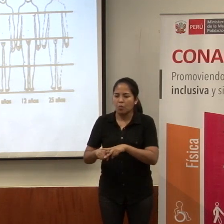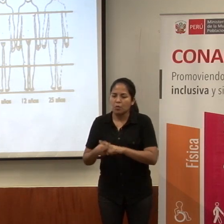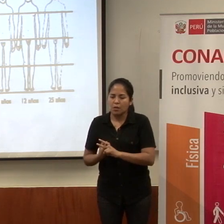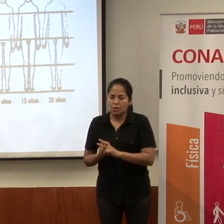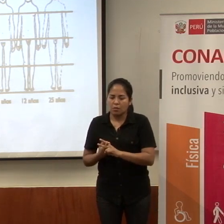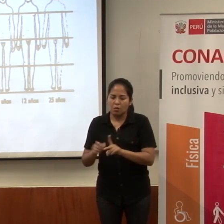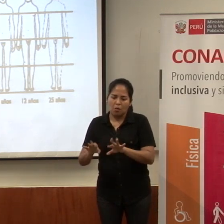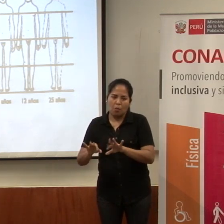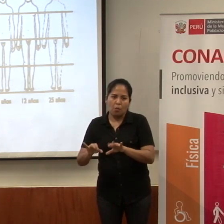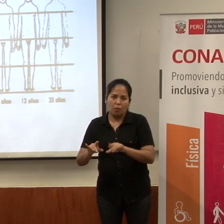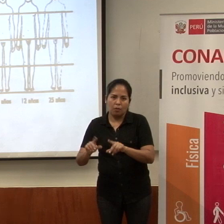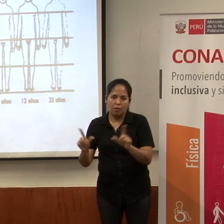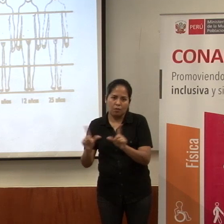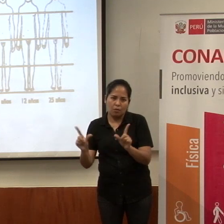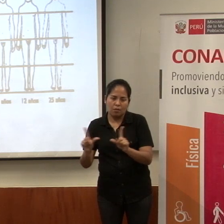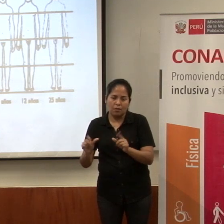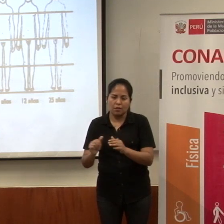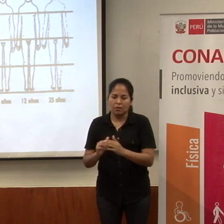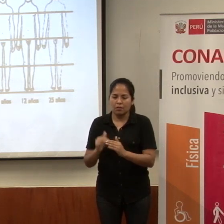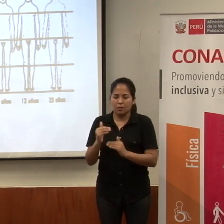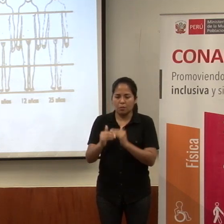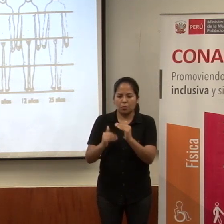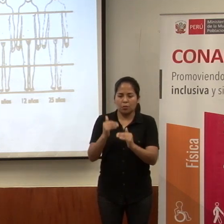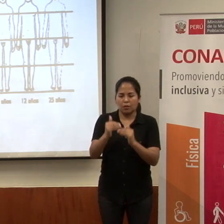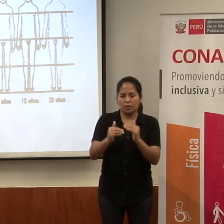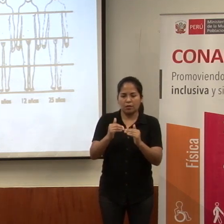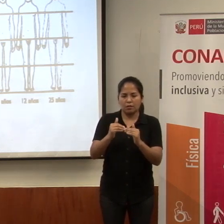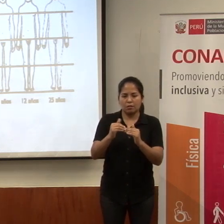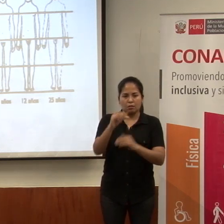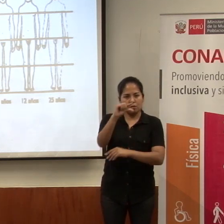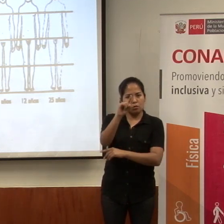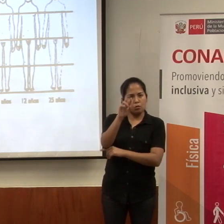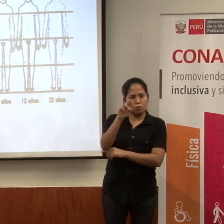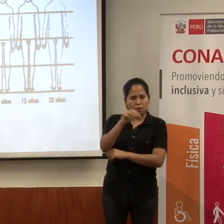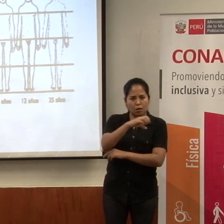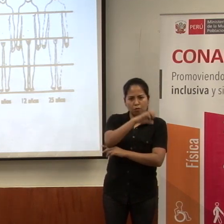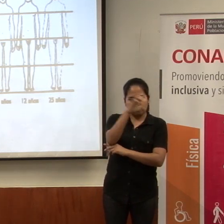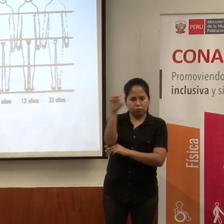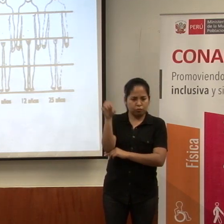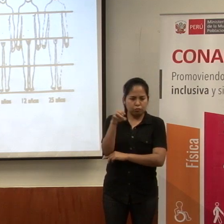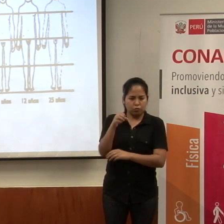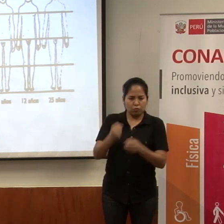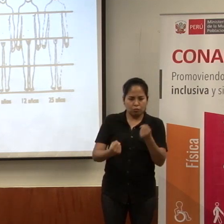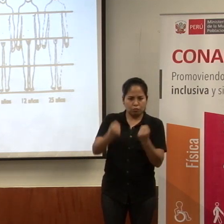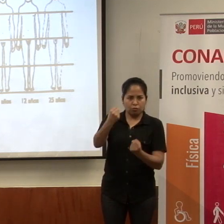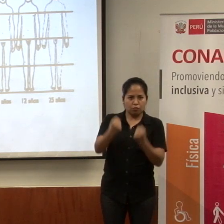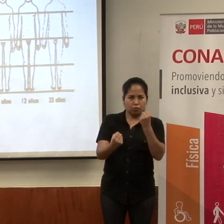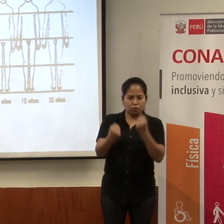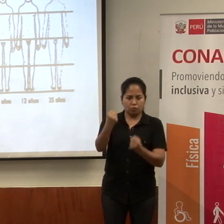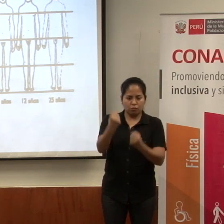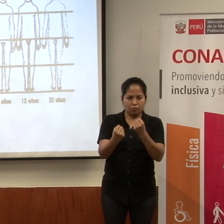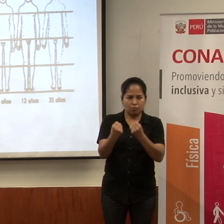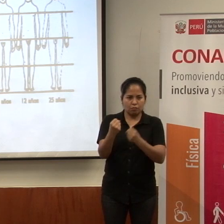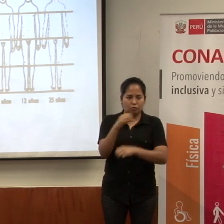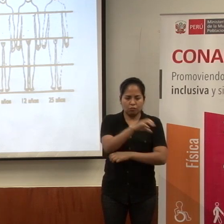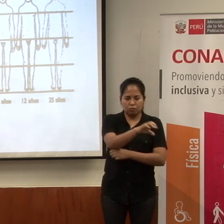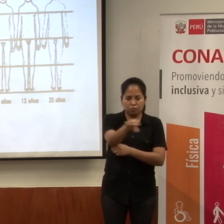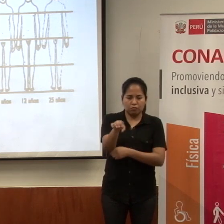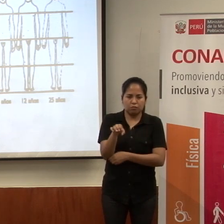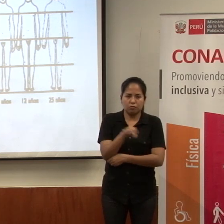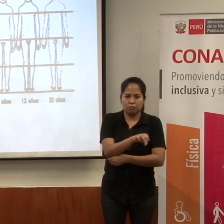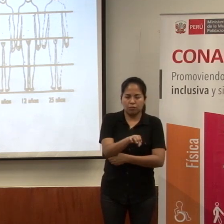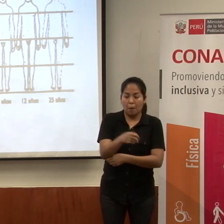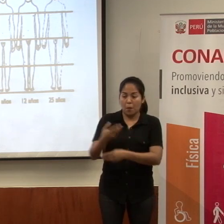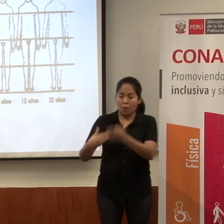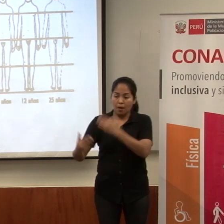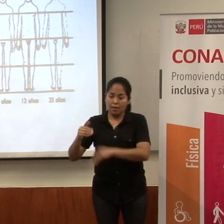computadora y después somos grúa. Cuando somos adultos somos grúa para el trabajo, pero cuando